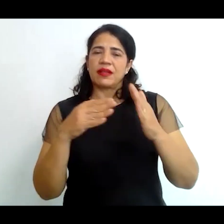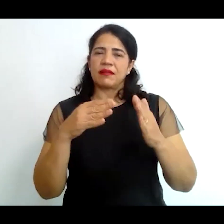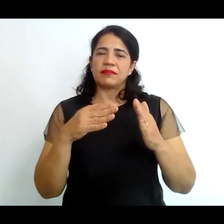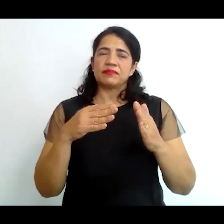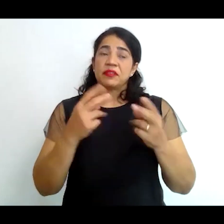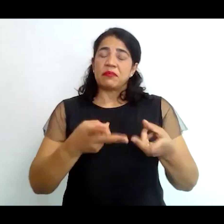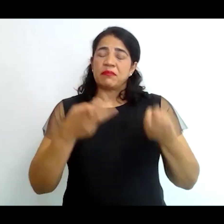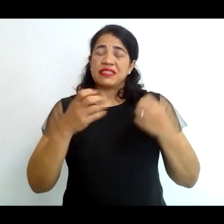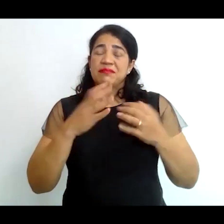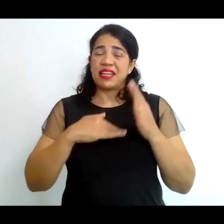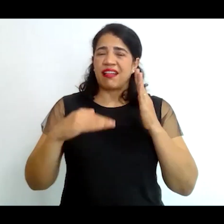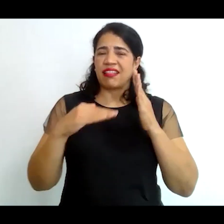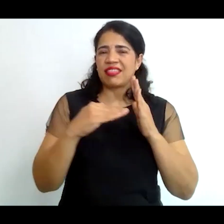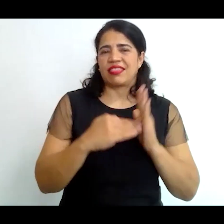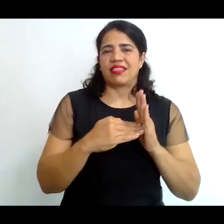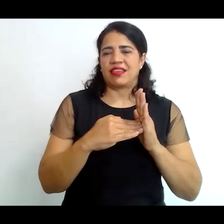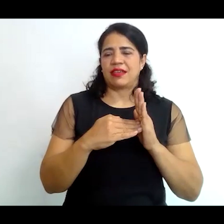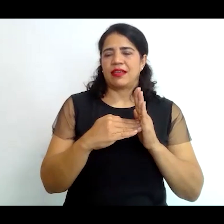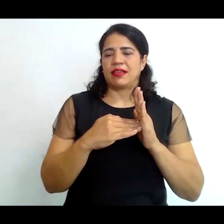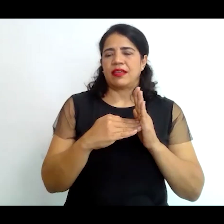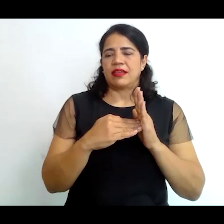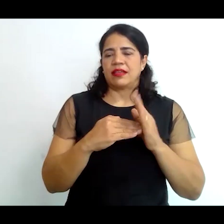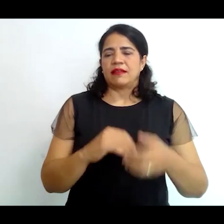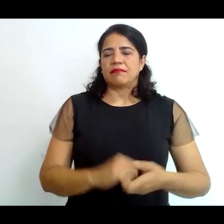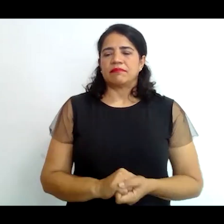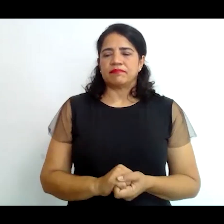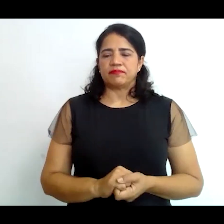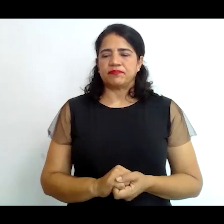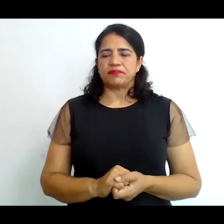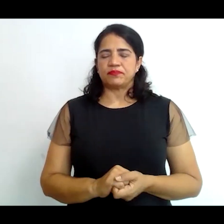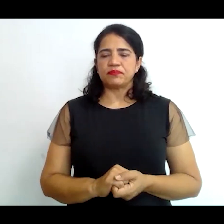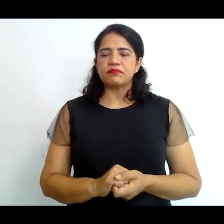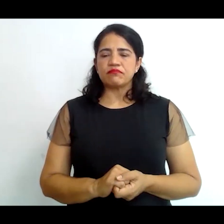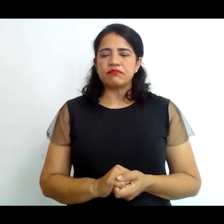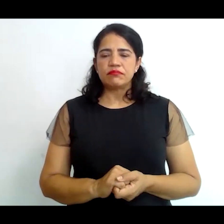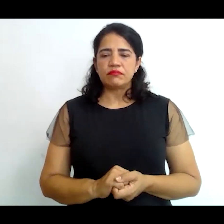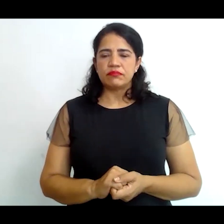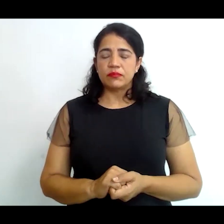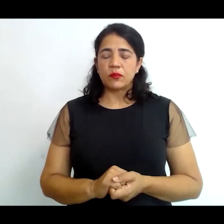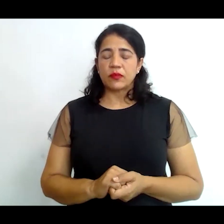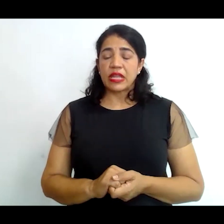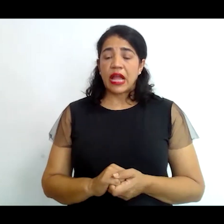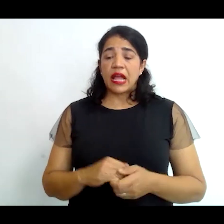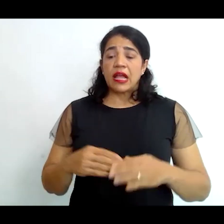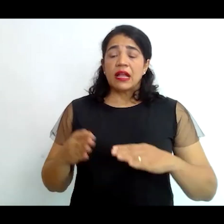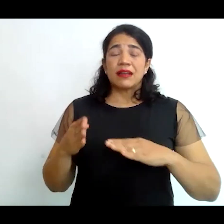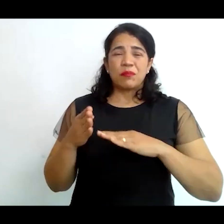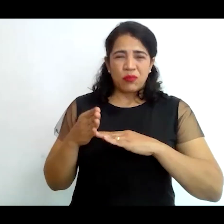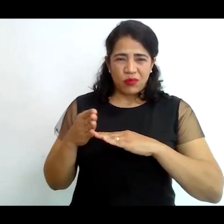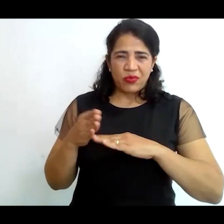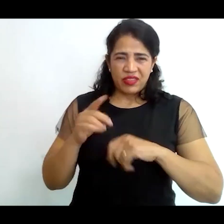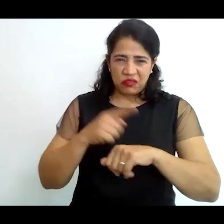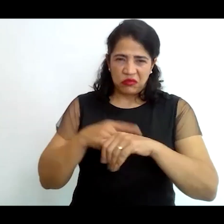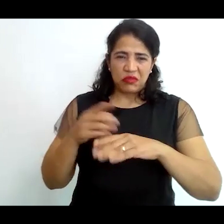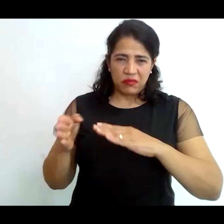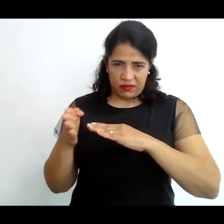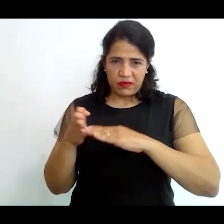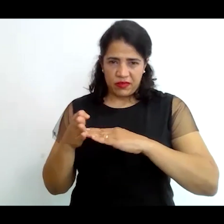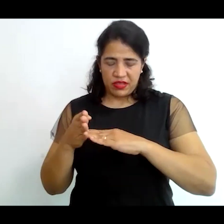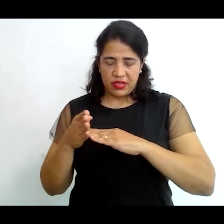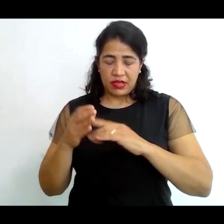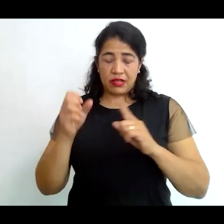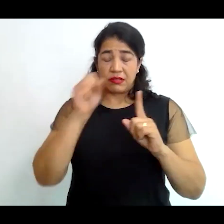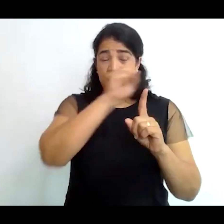sociedade moderna. Vocês veem que na África, ainda na cultura africana, ainda os mais jovens